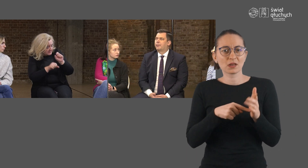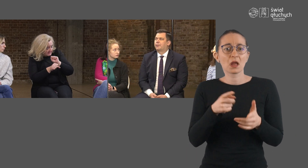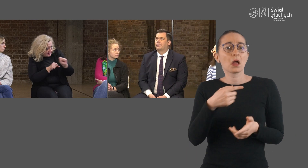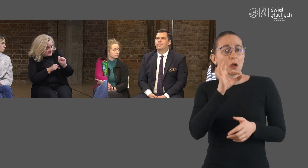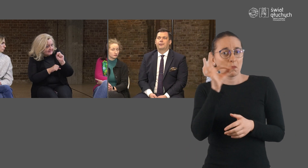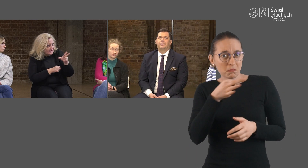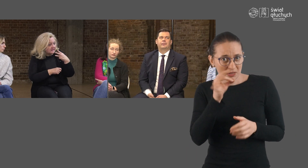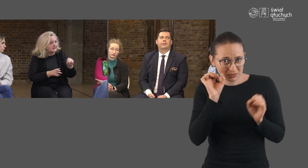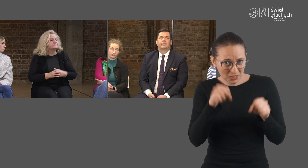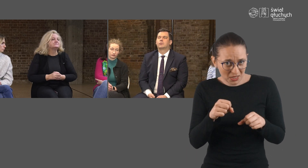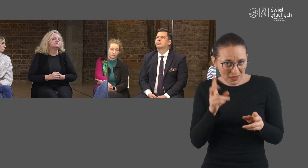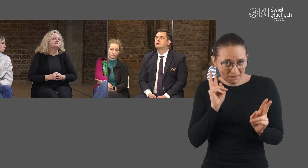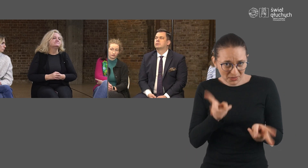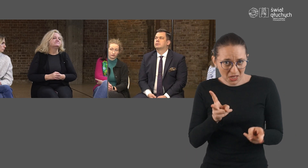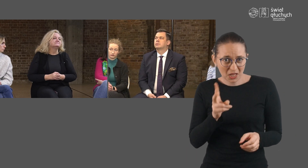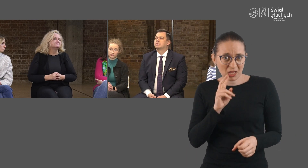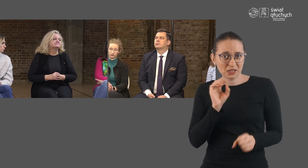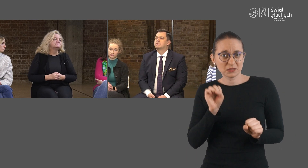nie?